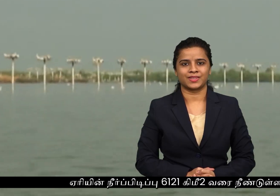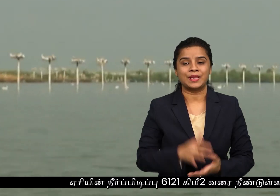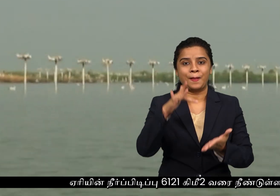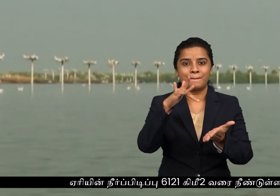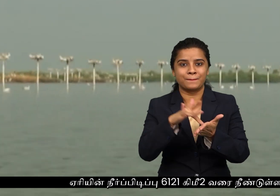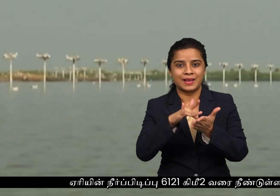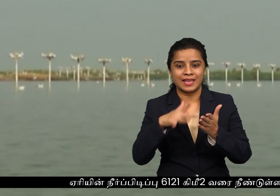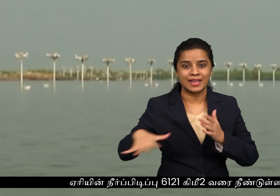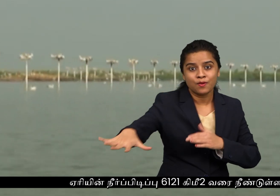ஏரியின் நீர்பிடிப்பு